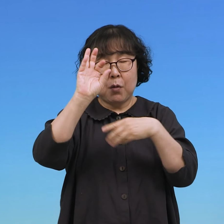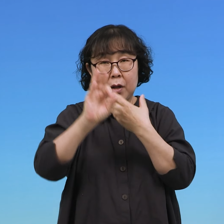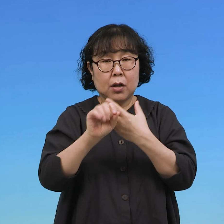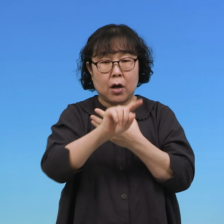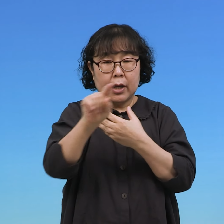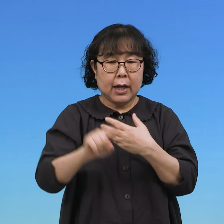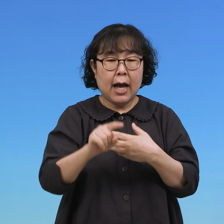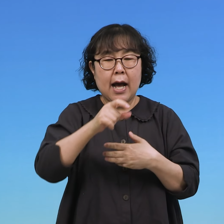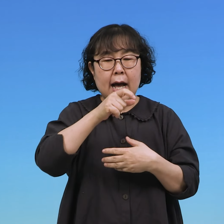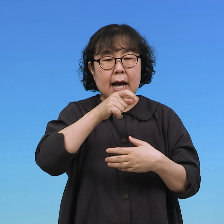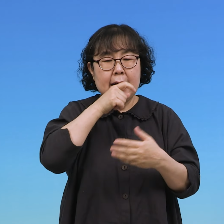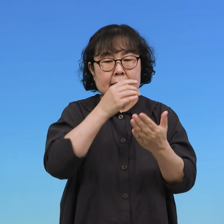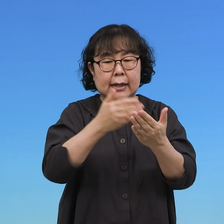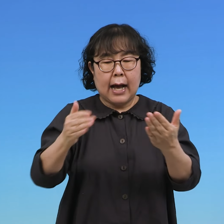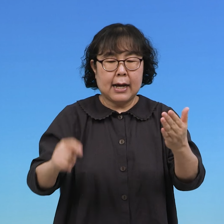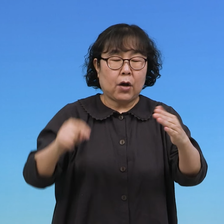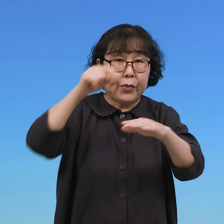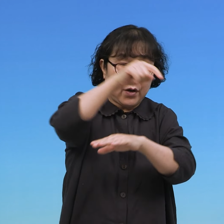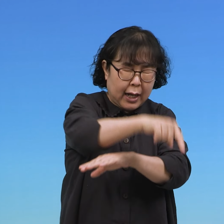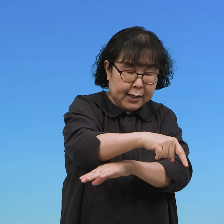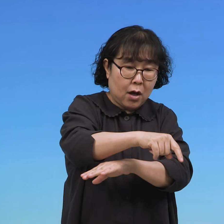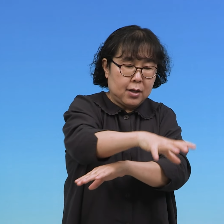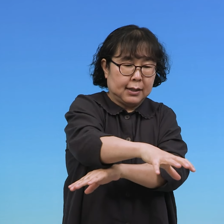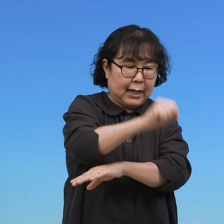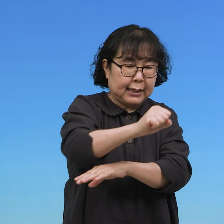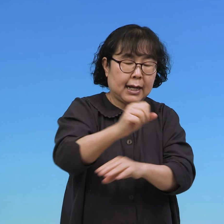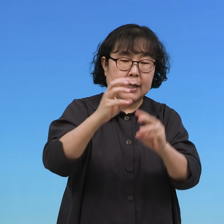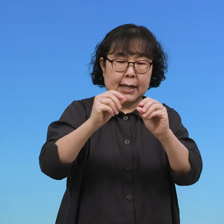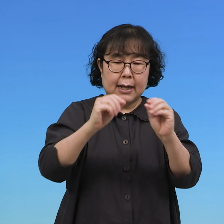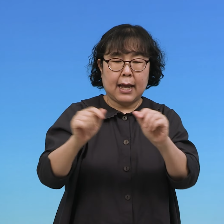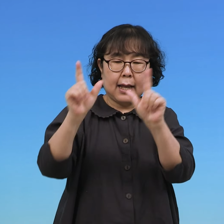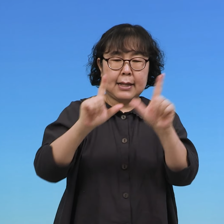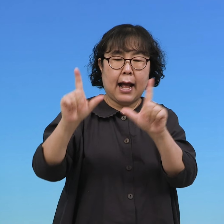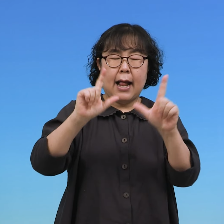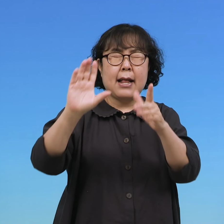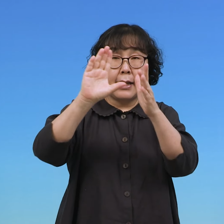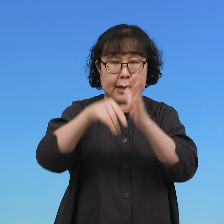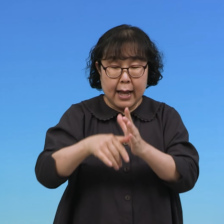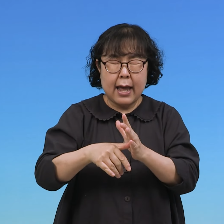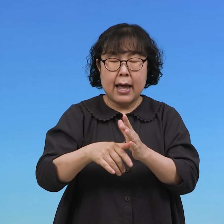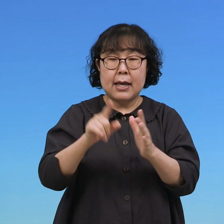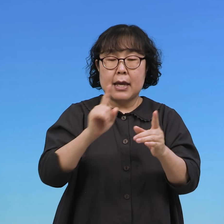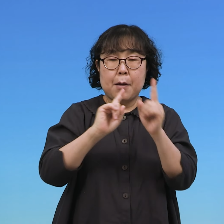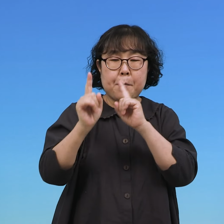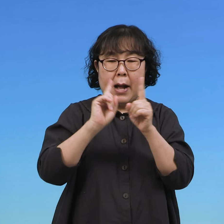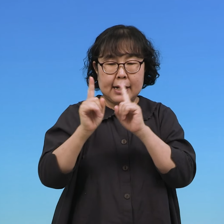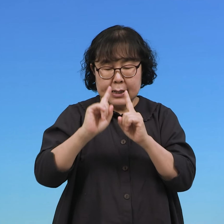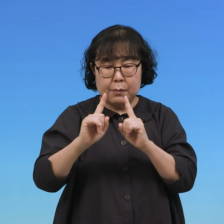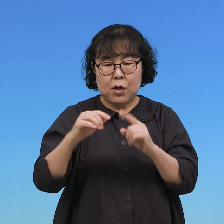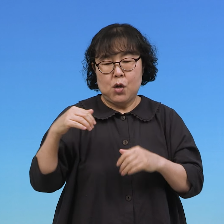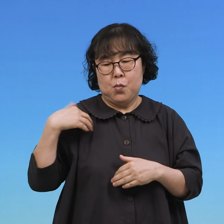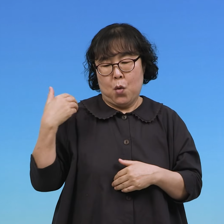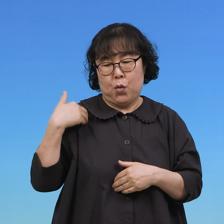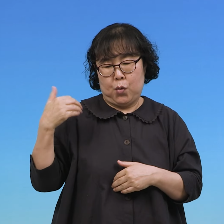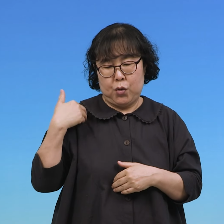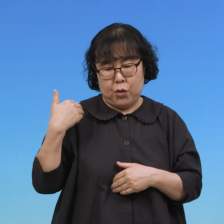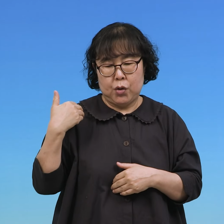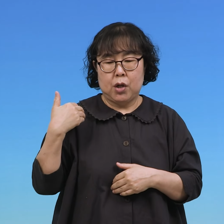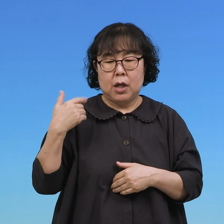요단을 건너가서 차지할 땅에 거주할 동안에, 그 다음 보세요. 이 말씀을 알지 못하는